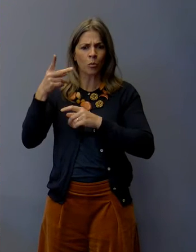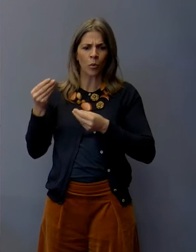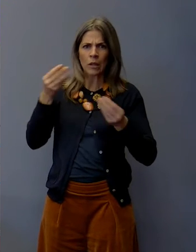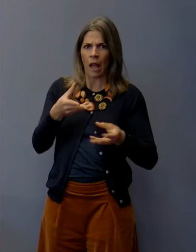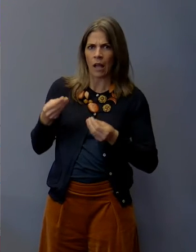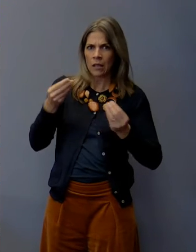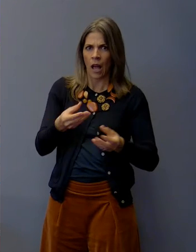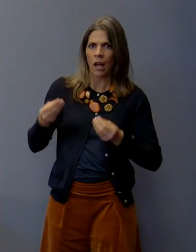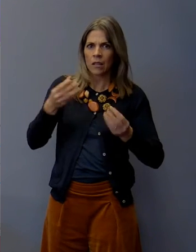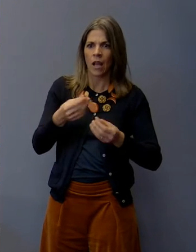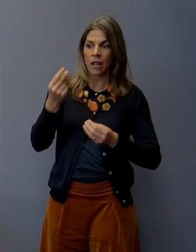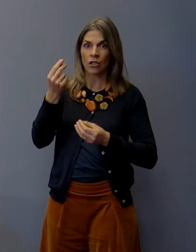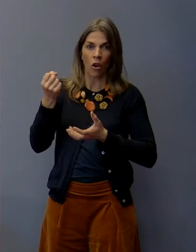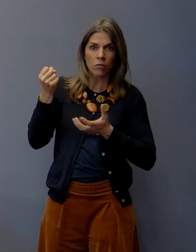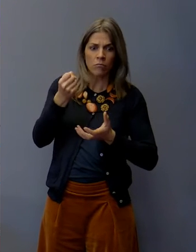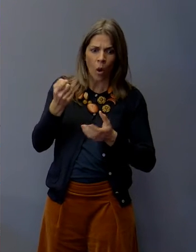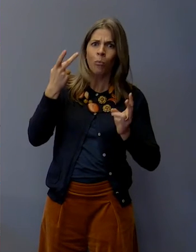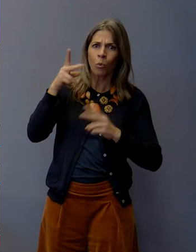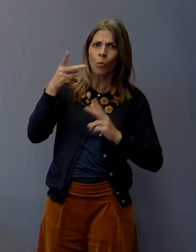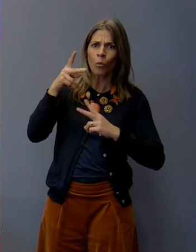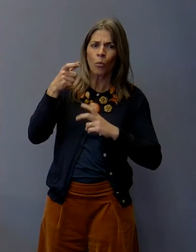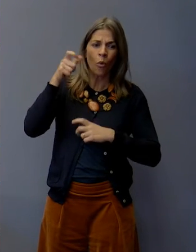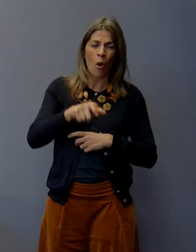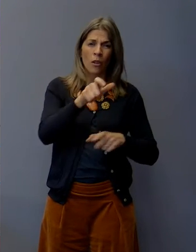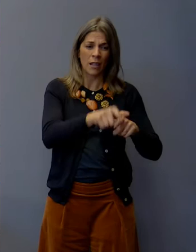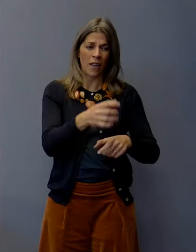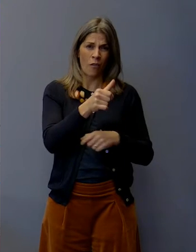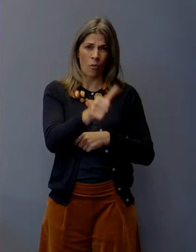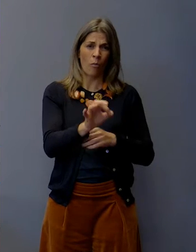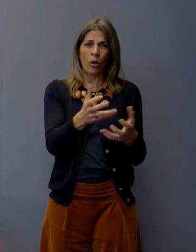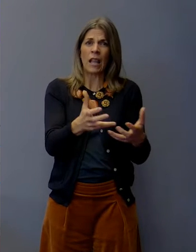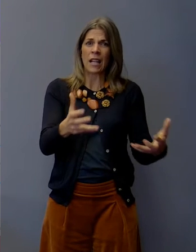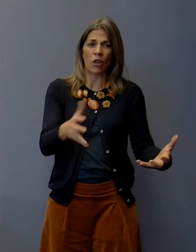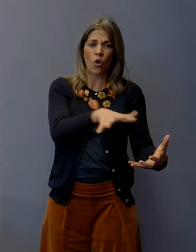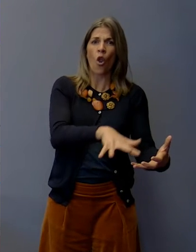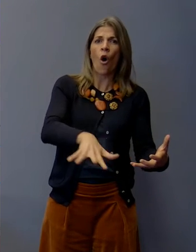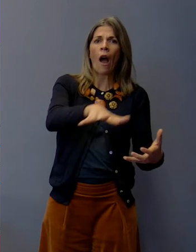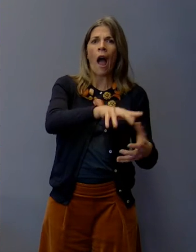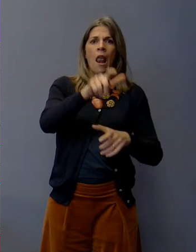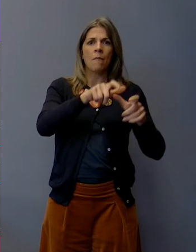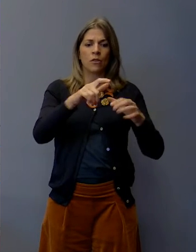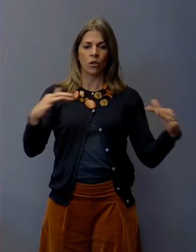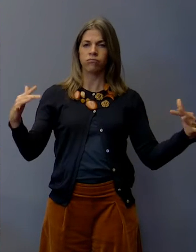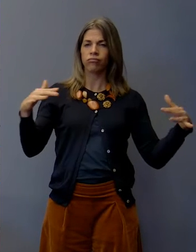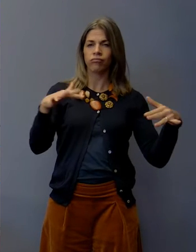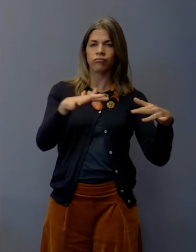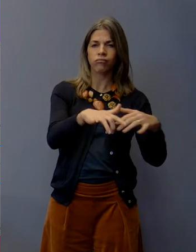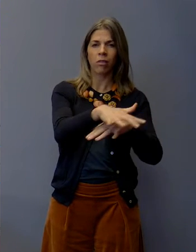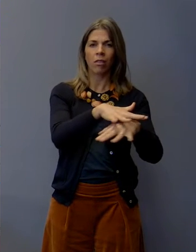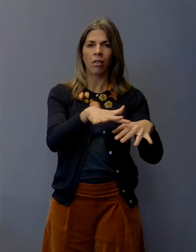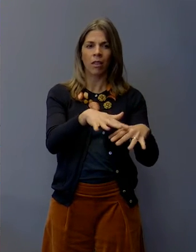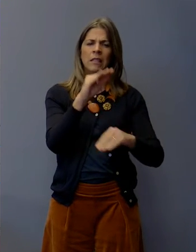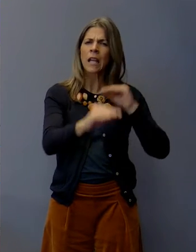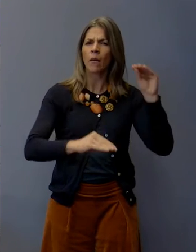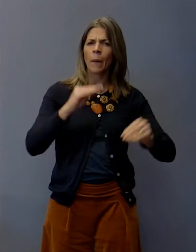responsabilità in questo modo avrebbero davvero potuto misurare le capacità di chi li governa in quel momento qual è la risposta